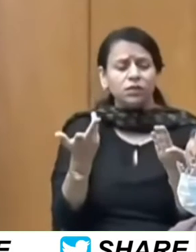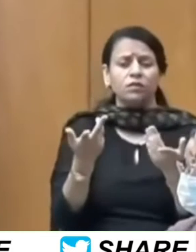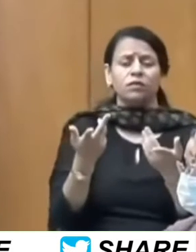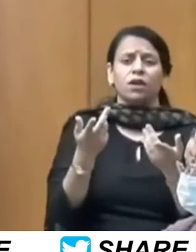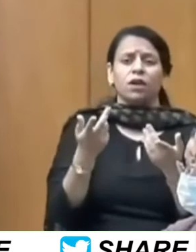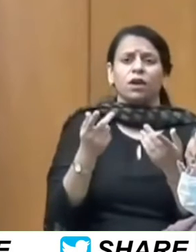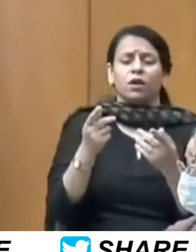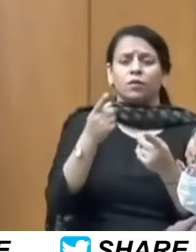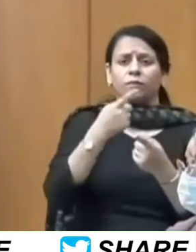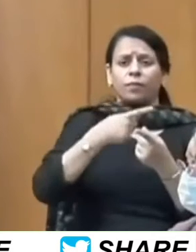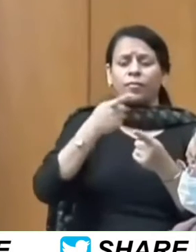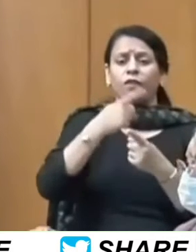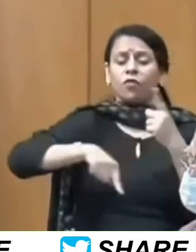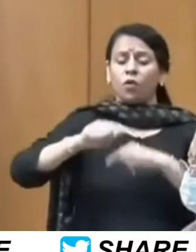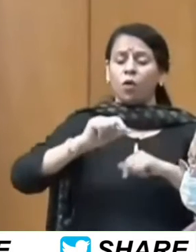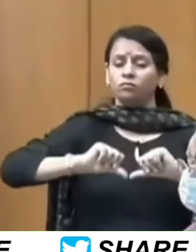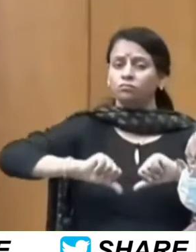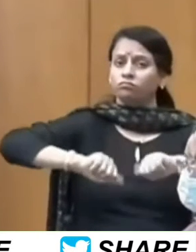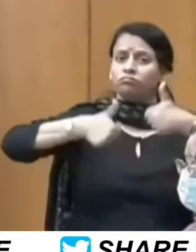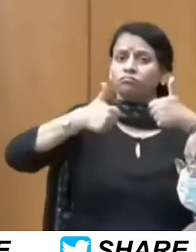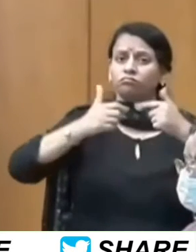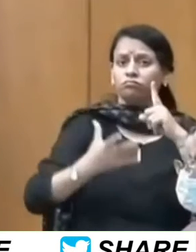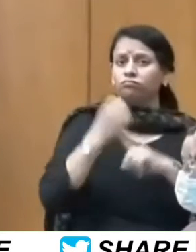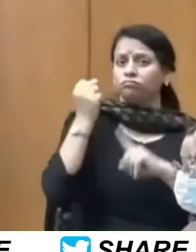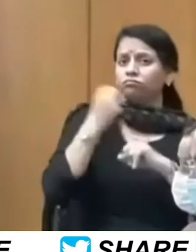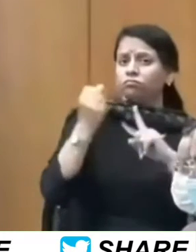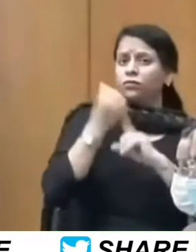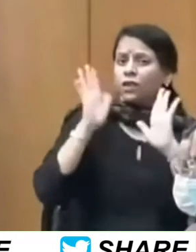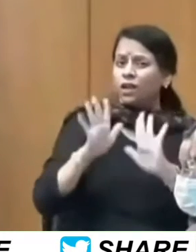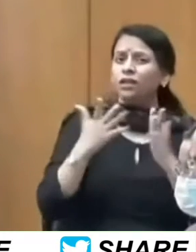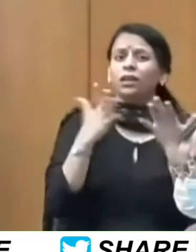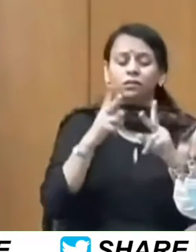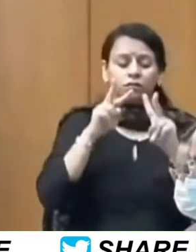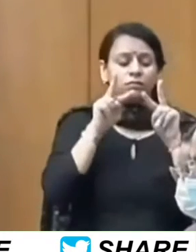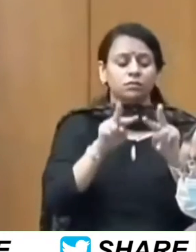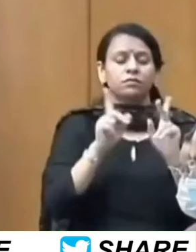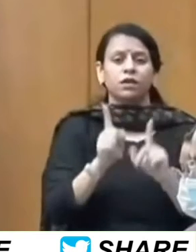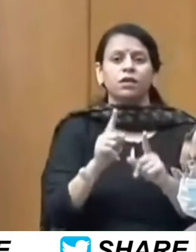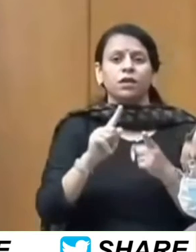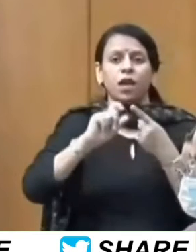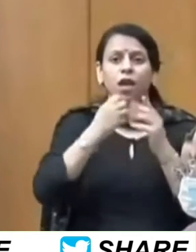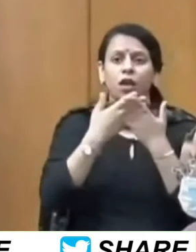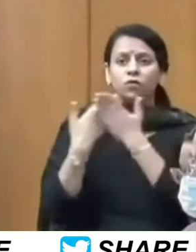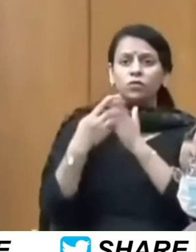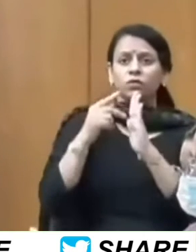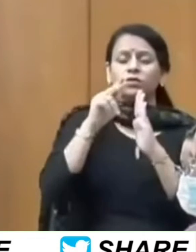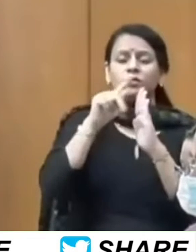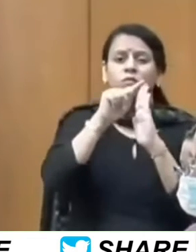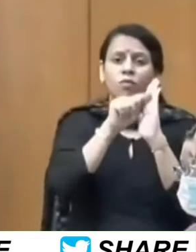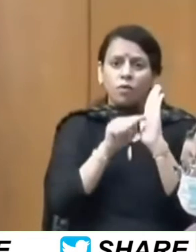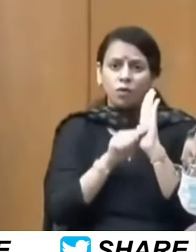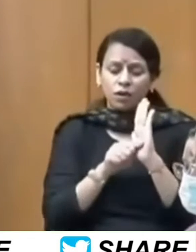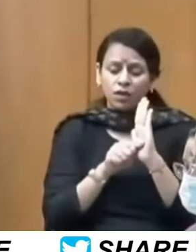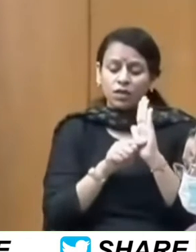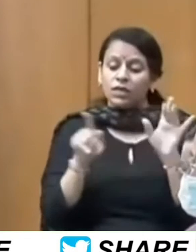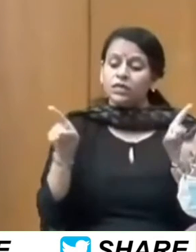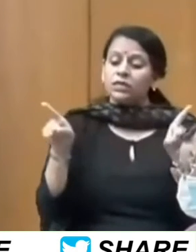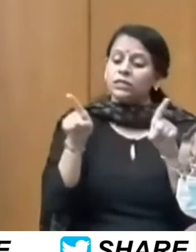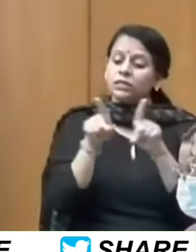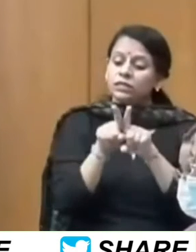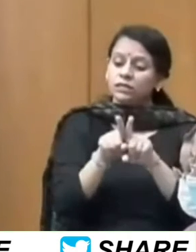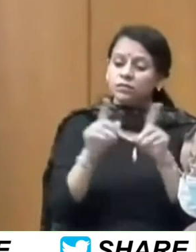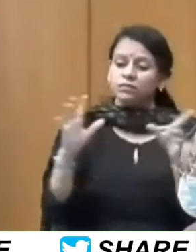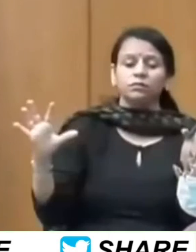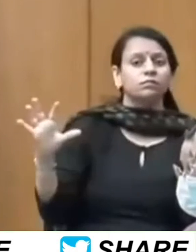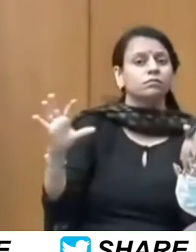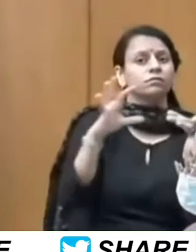हम पूर्णांग हुए कि नहीं हुए, मैं मानता हूँ राष्ट्रीय शिक्षा नीति उसी का एक लेखा